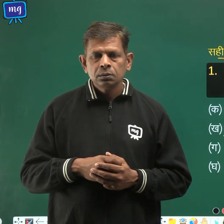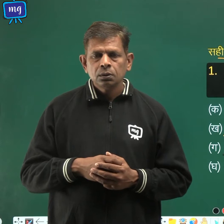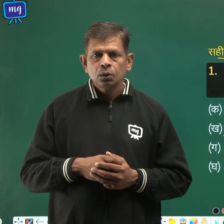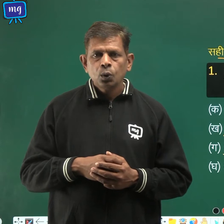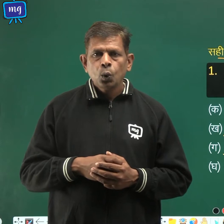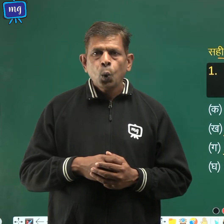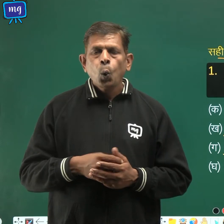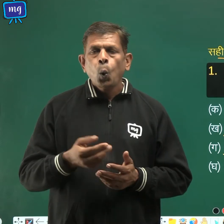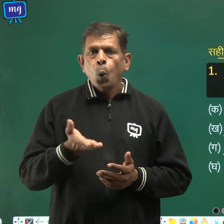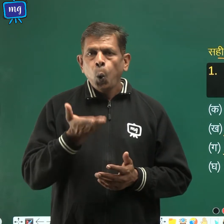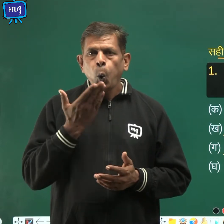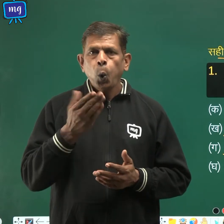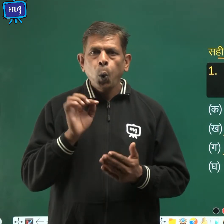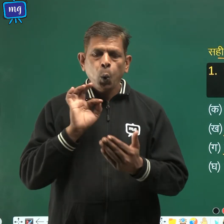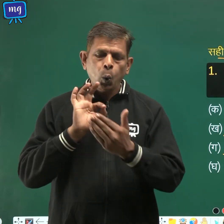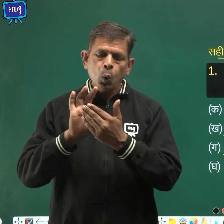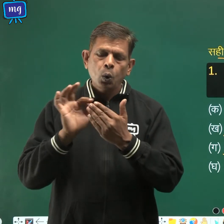श्वास रंध्रों द्वारा